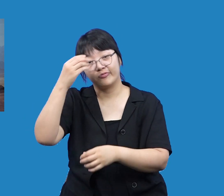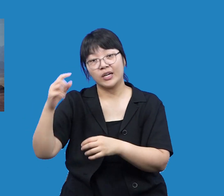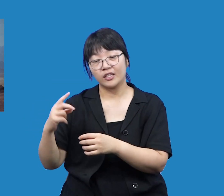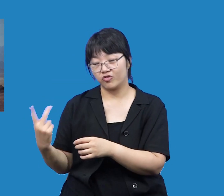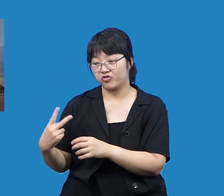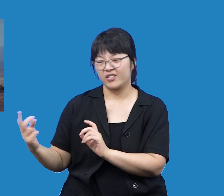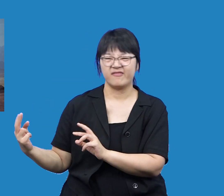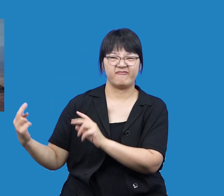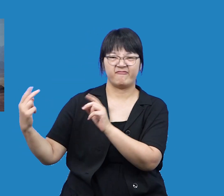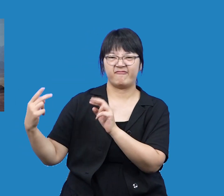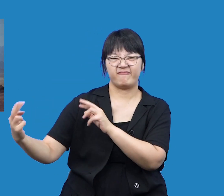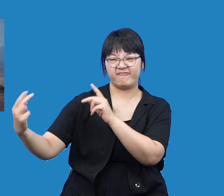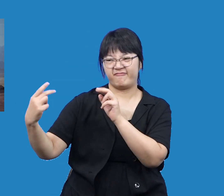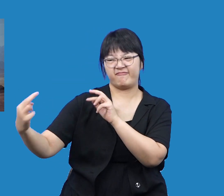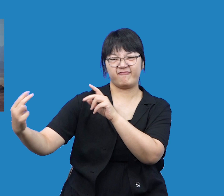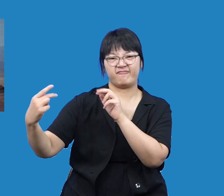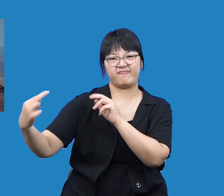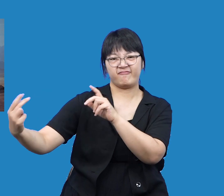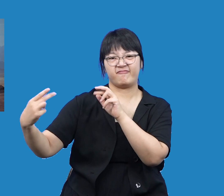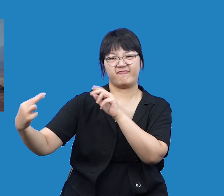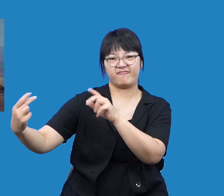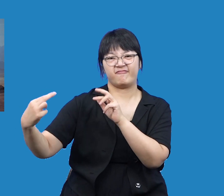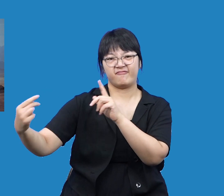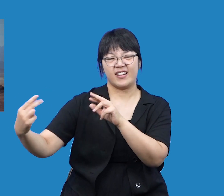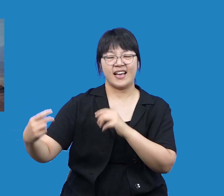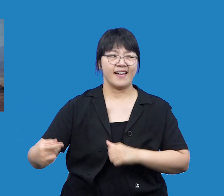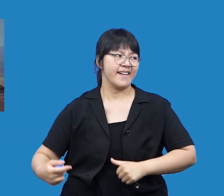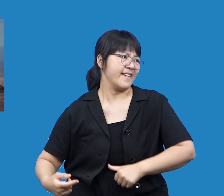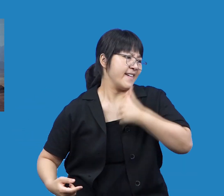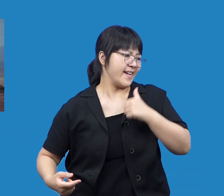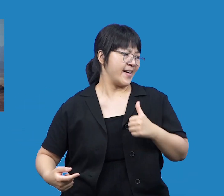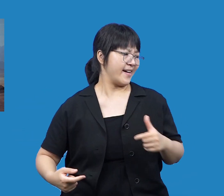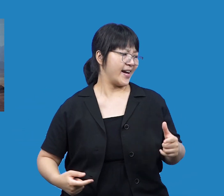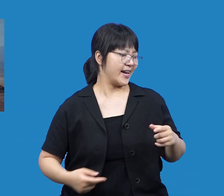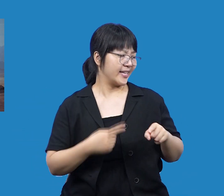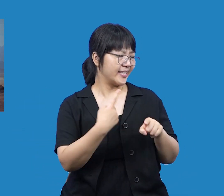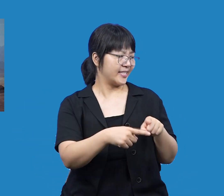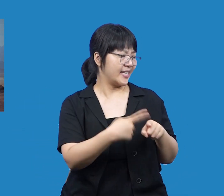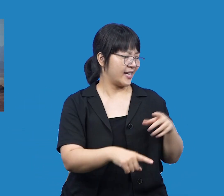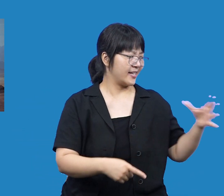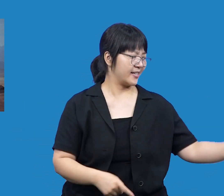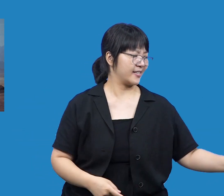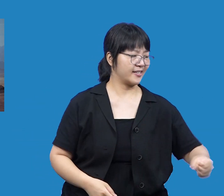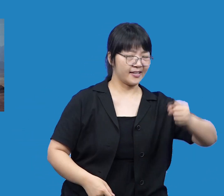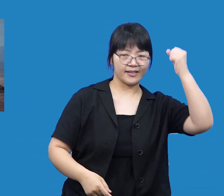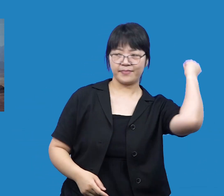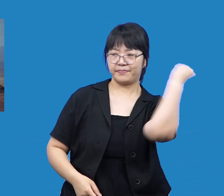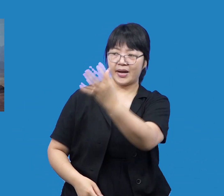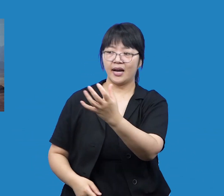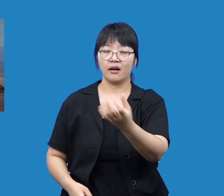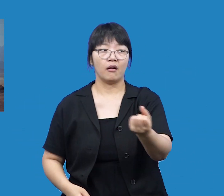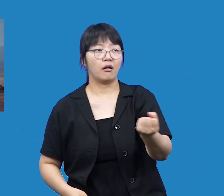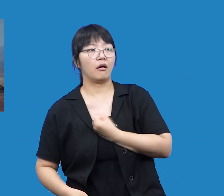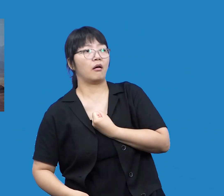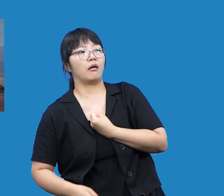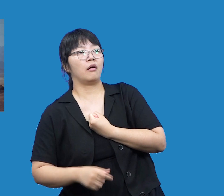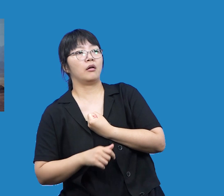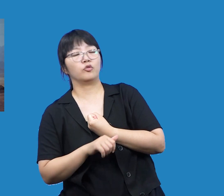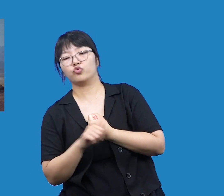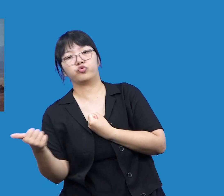언쟁을 하다가 분을 이기지 못해 옆에 있던 창을 뽑아 던져 친구를 죽이고